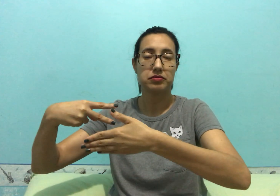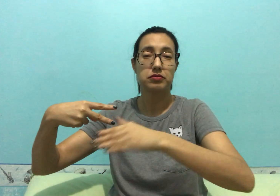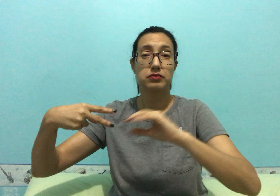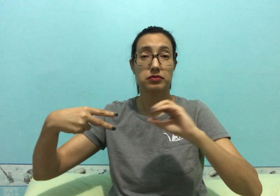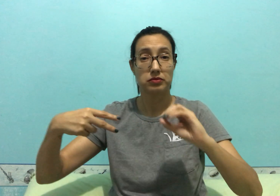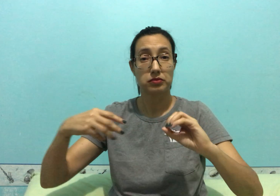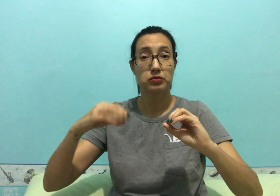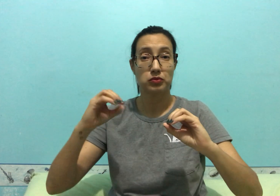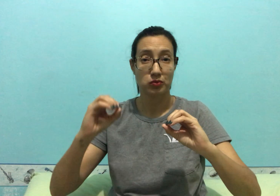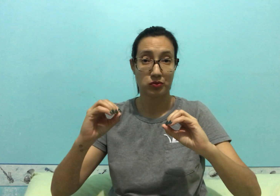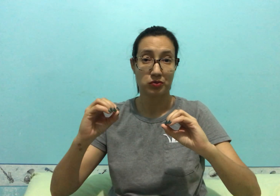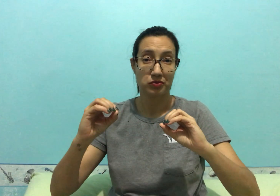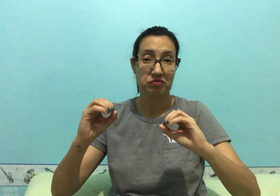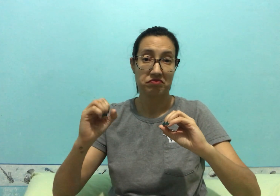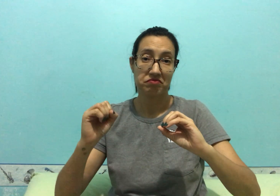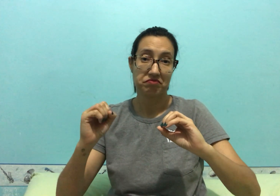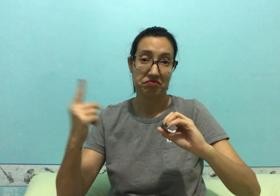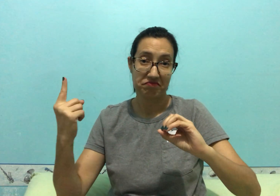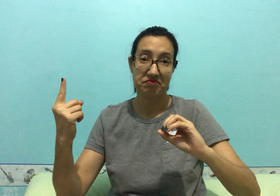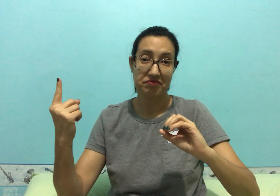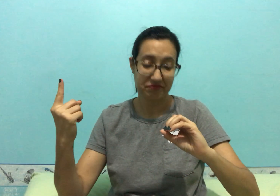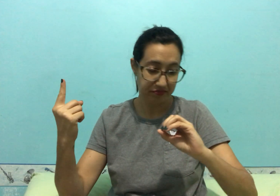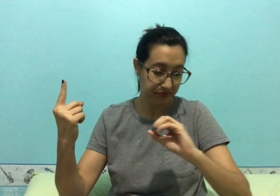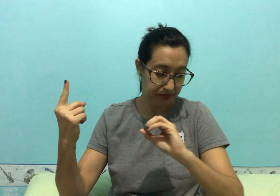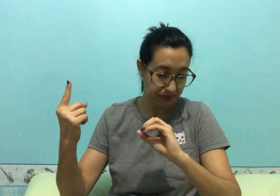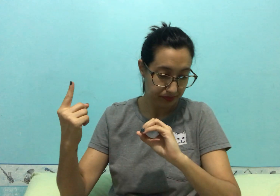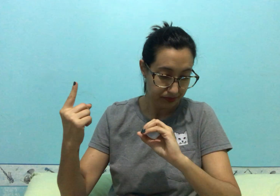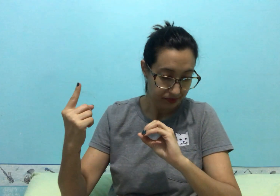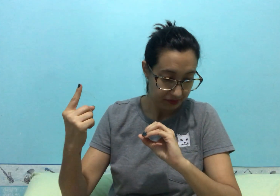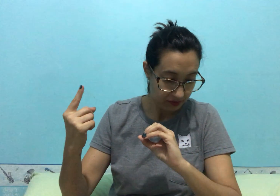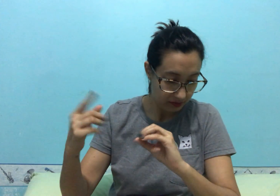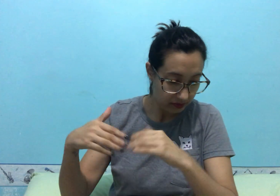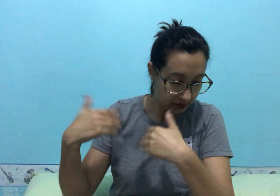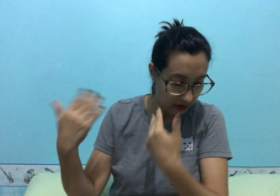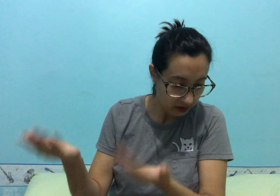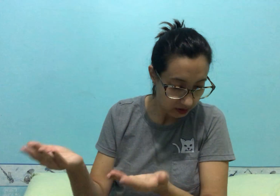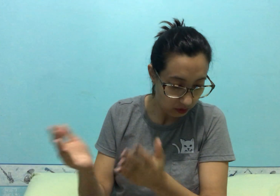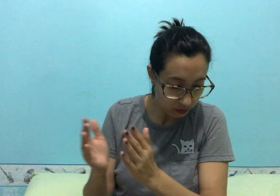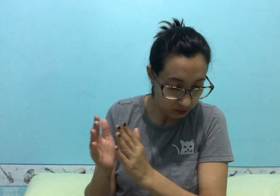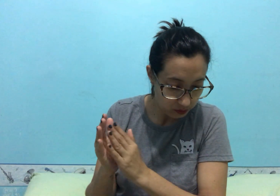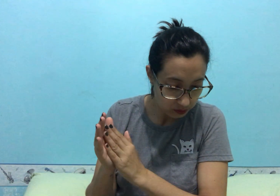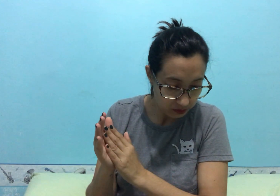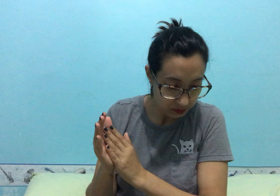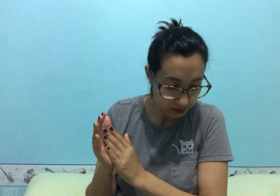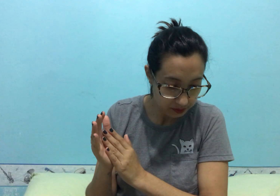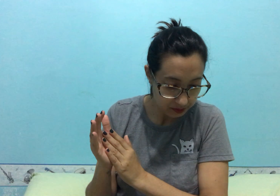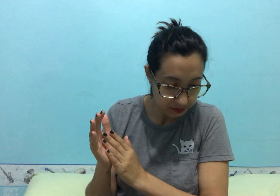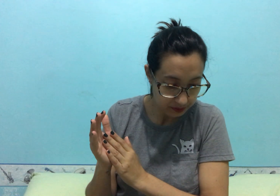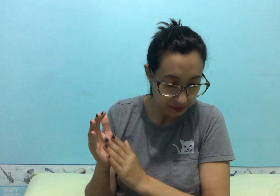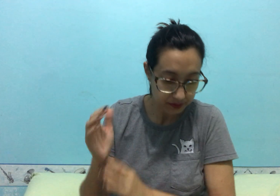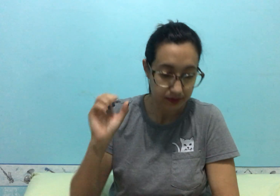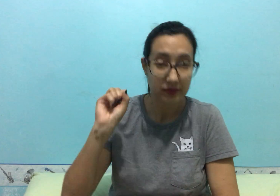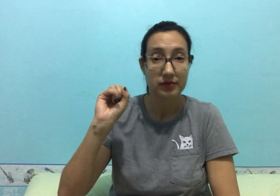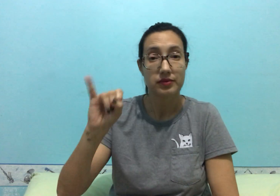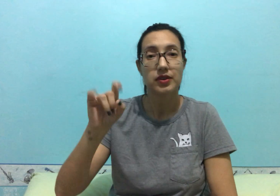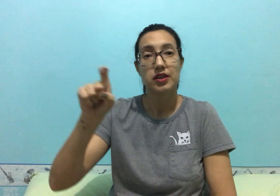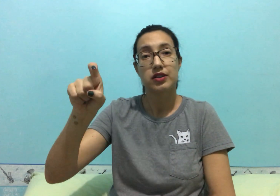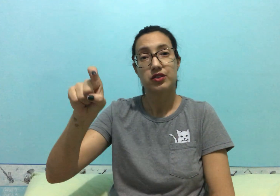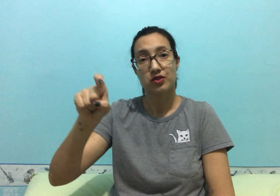o x, vai passar o x. O que significa isso? Se o x for 0, passa a 0. Se o x for 1, passa a 1. Uma vez que